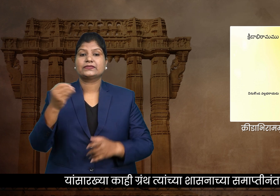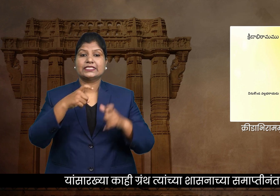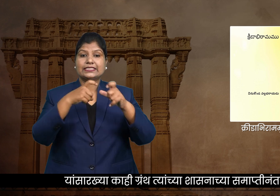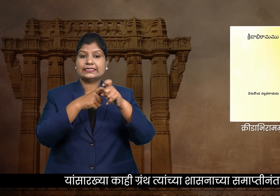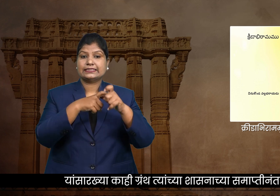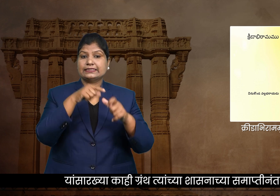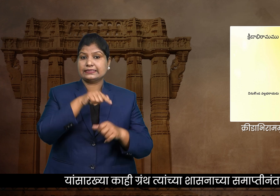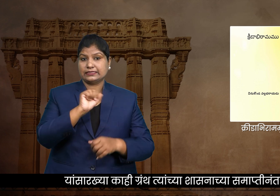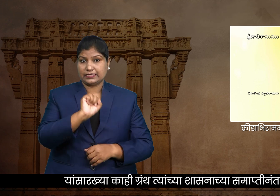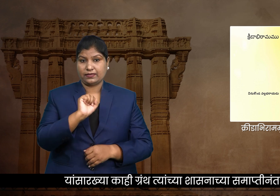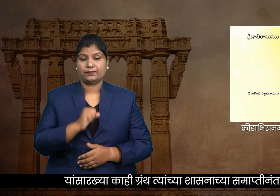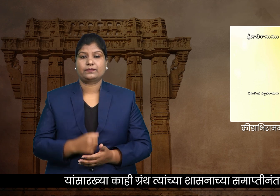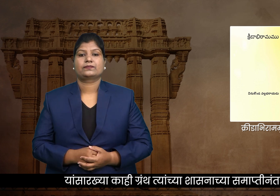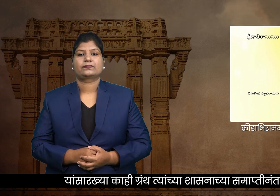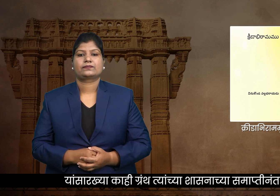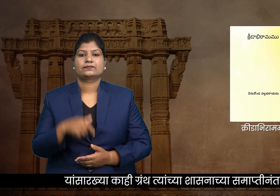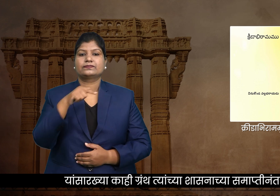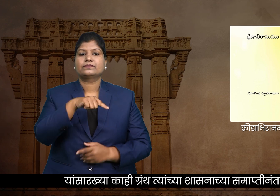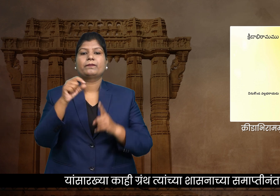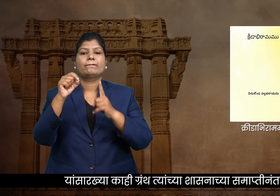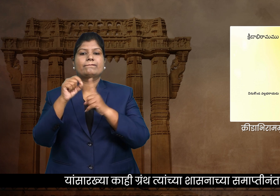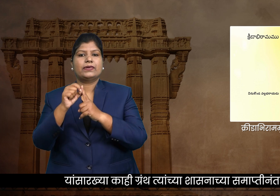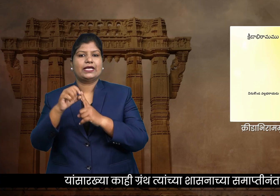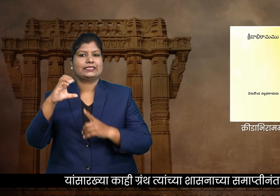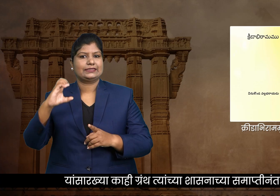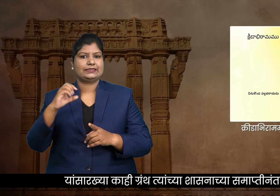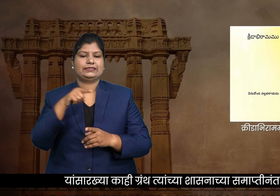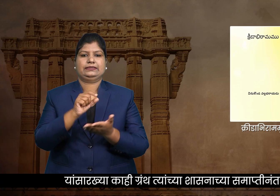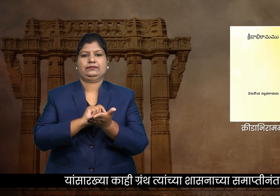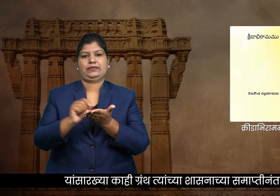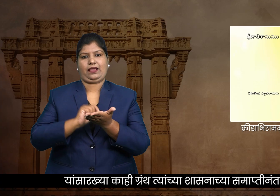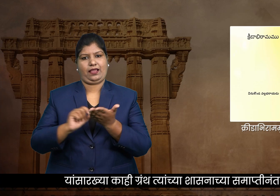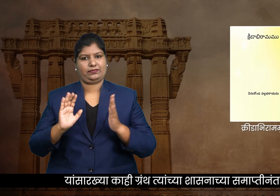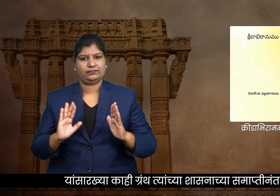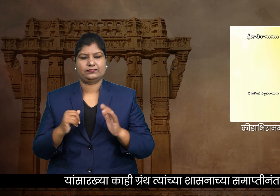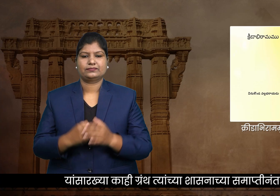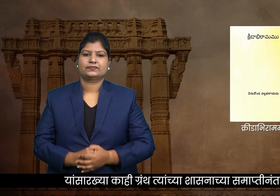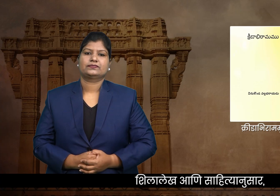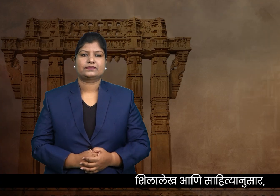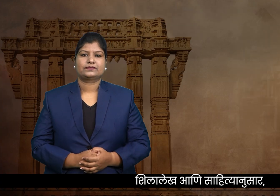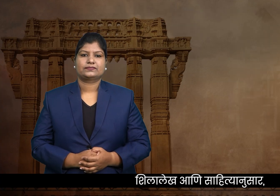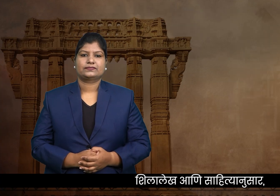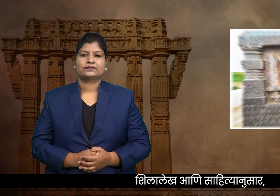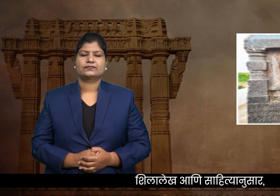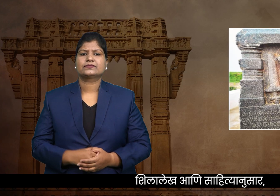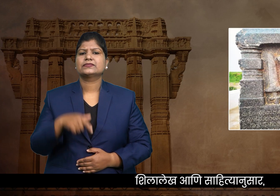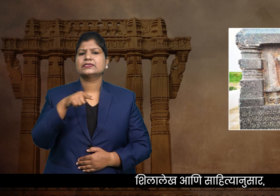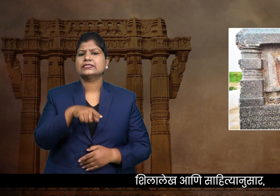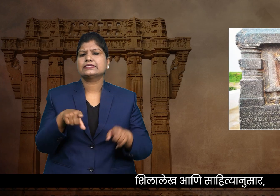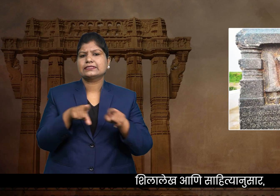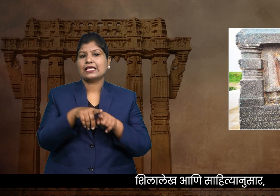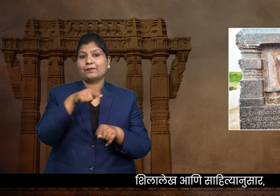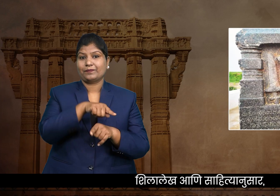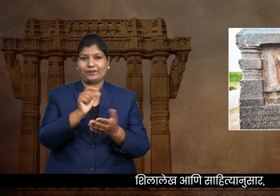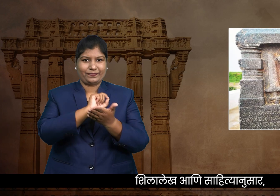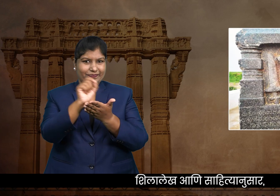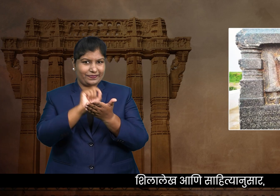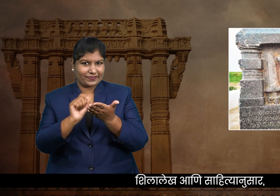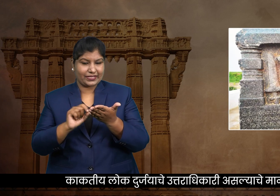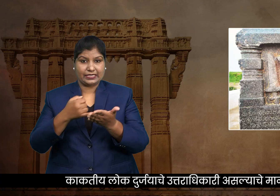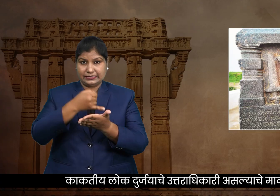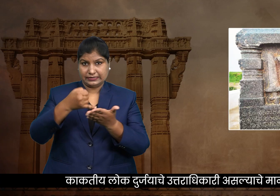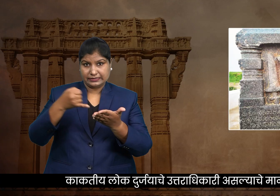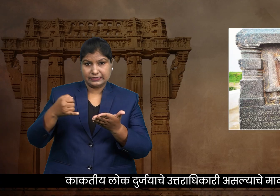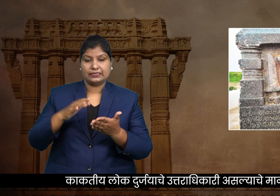ग्रंथ त्याच्या शासनाच्या समाप्तीनंतर लिहिले गेले. शिलालेख आणि